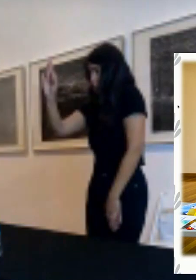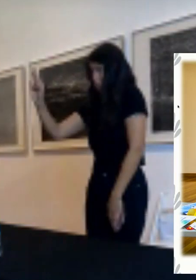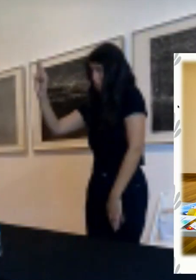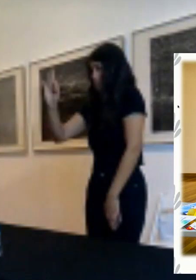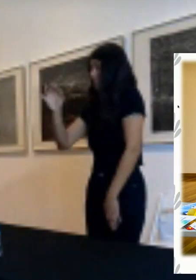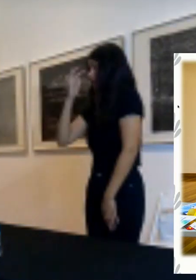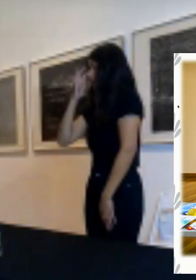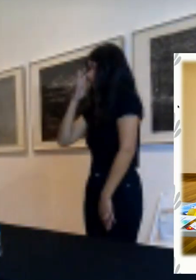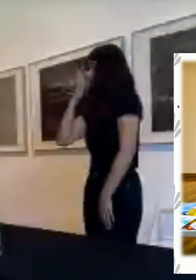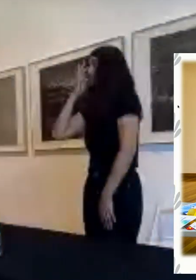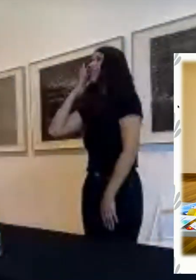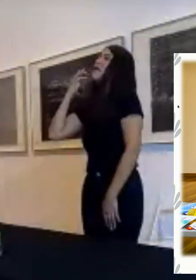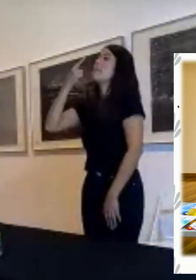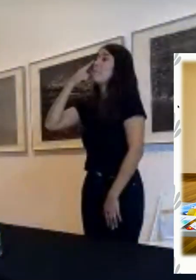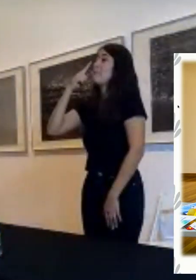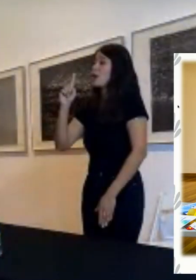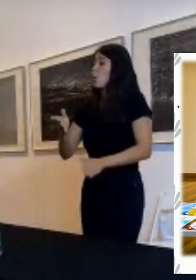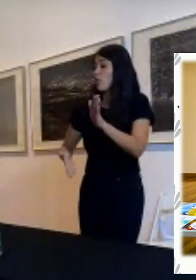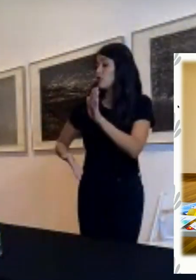Pero sin embargo, cuando se iban,